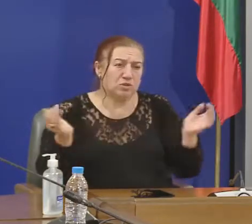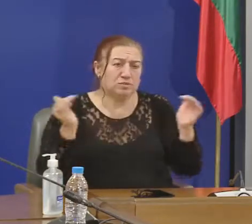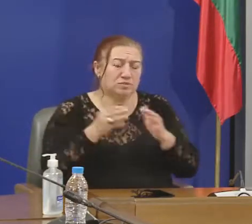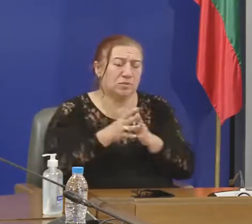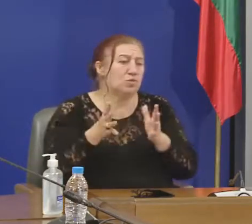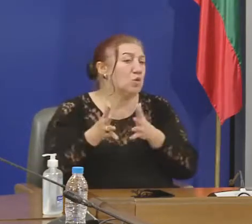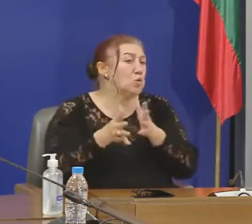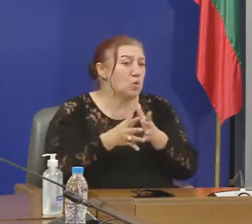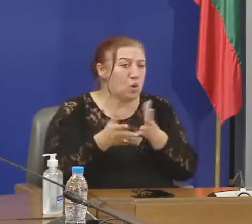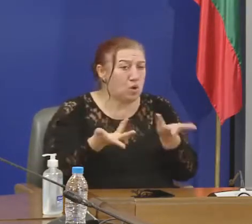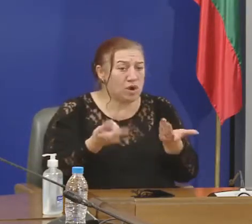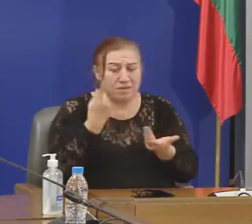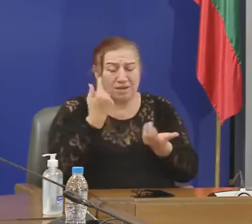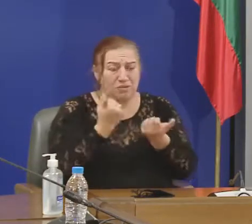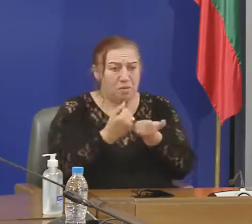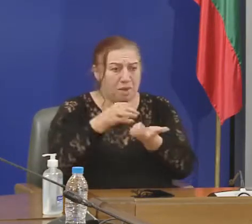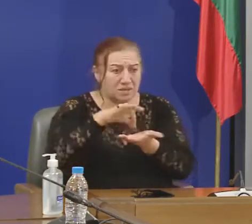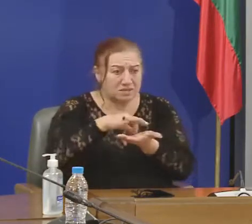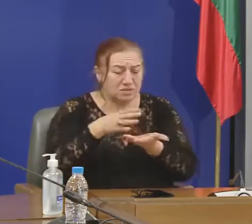И